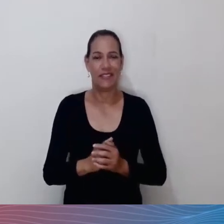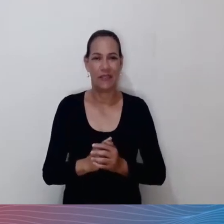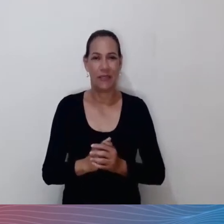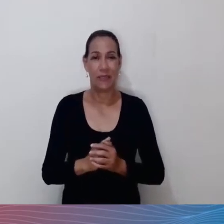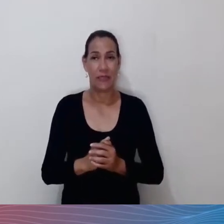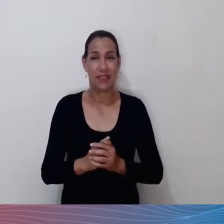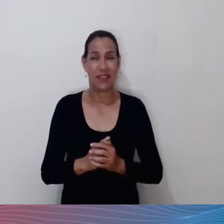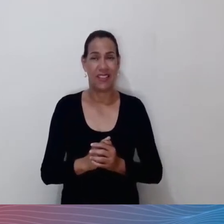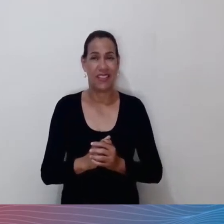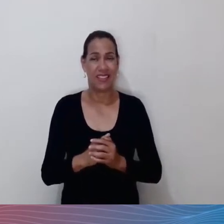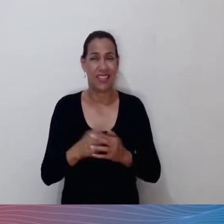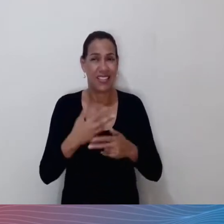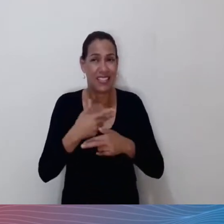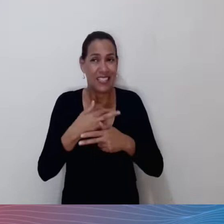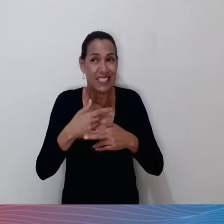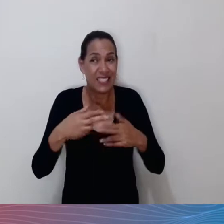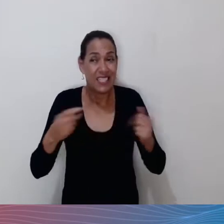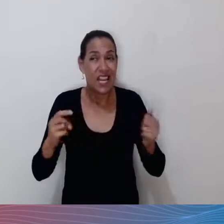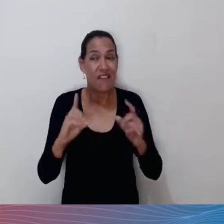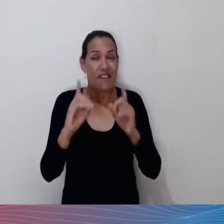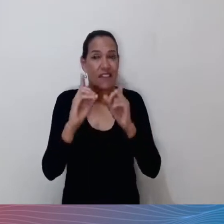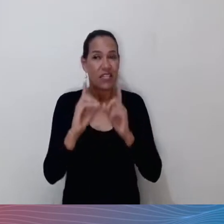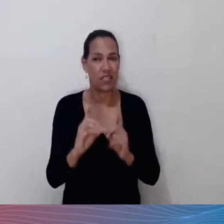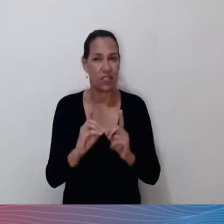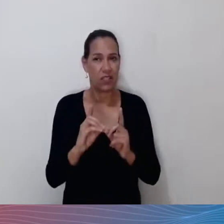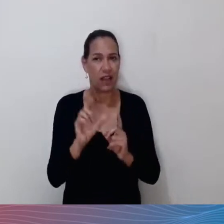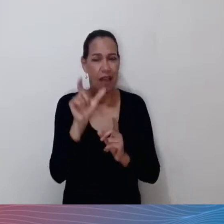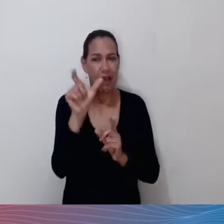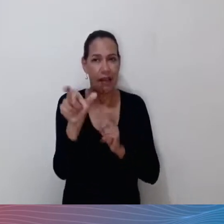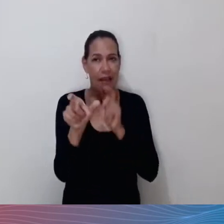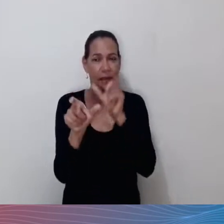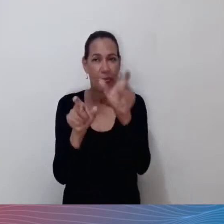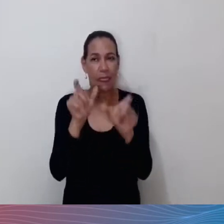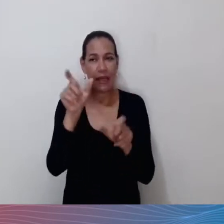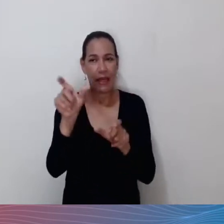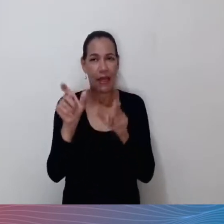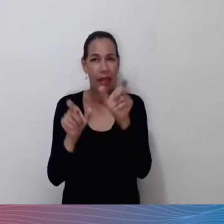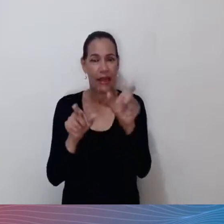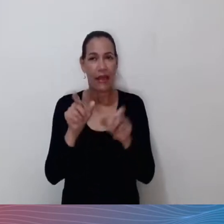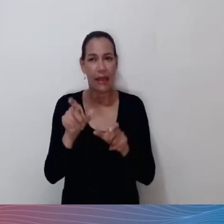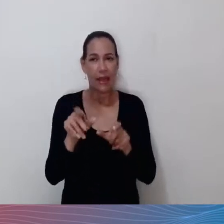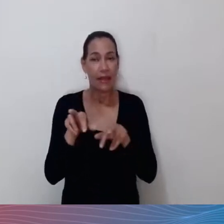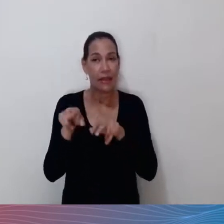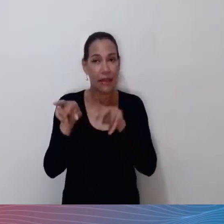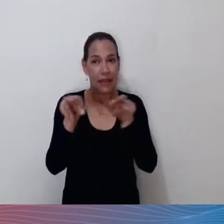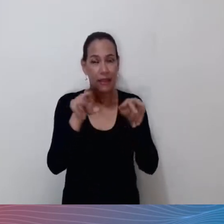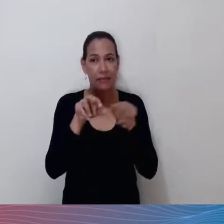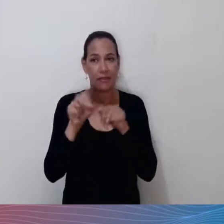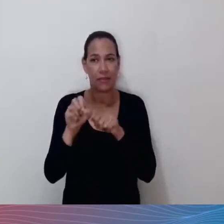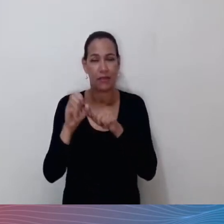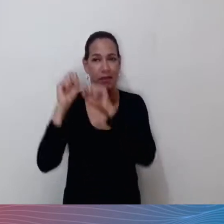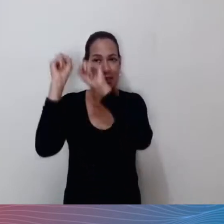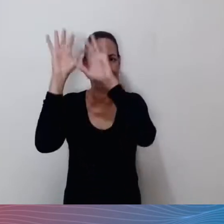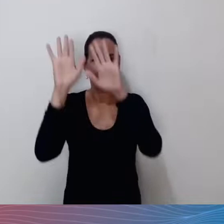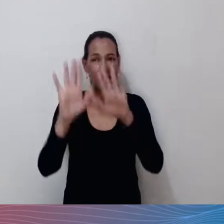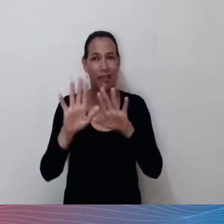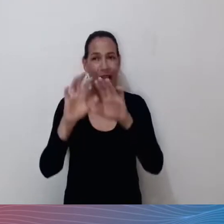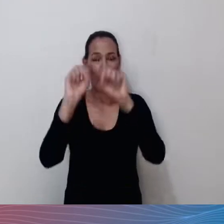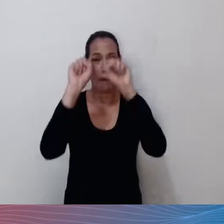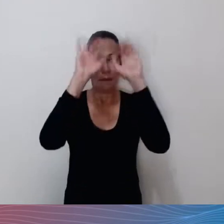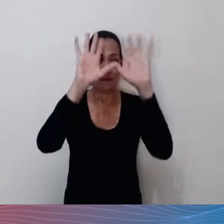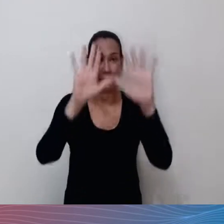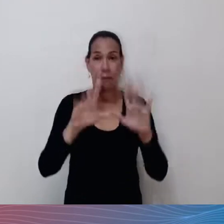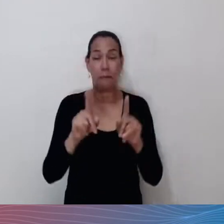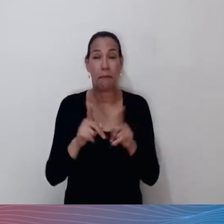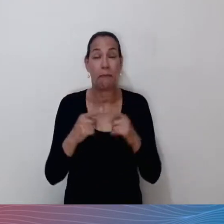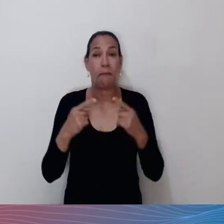membro, que é segundo a graça que recebeu. A mesma graça chega a todos nós, mas ele distribui dons diferentes,